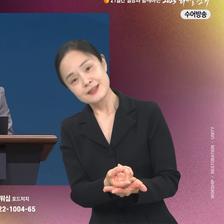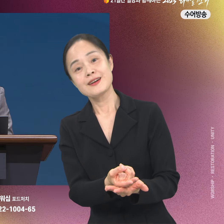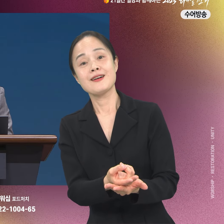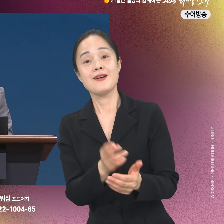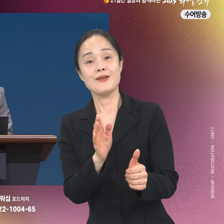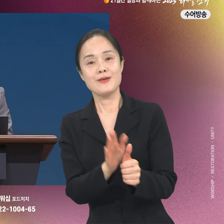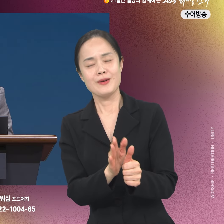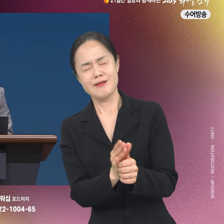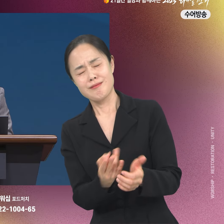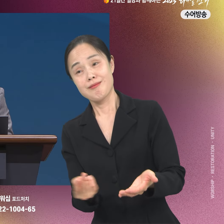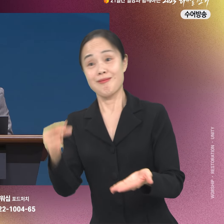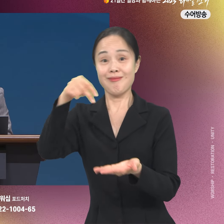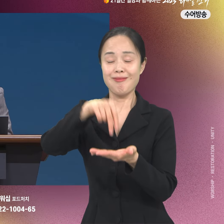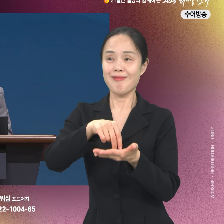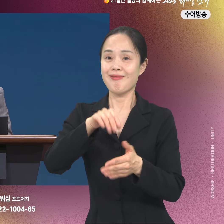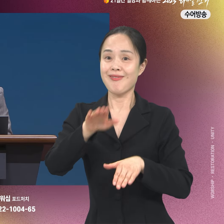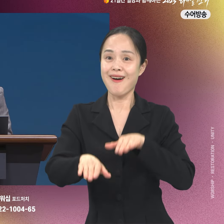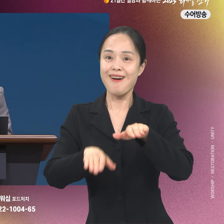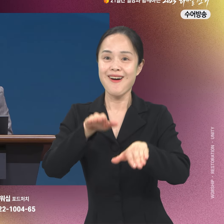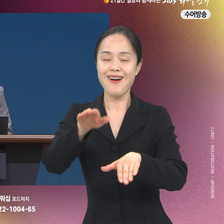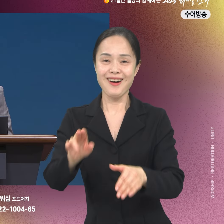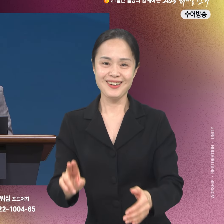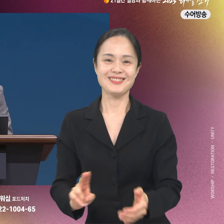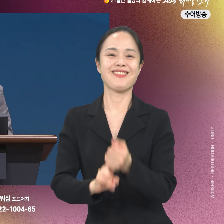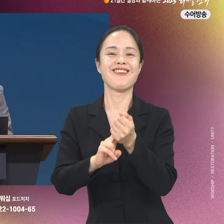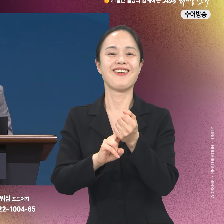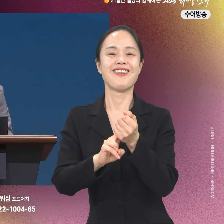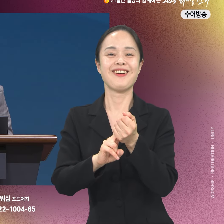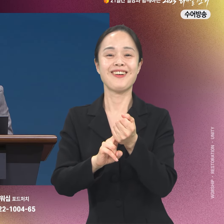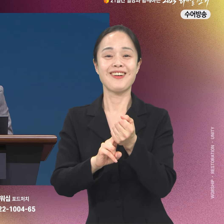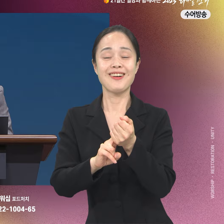상징하는 기적들을 제가 선택을 한 거예요.